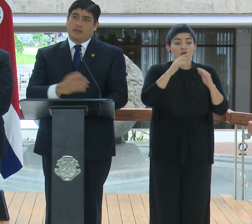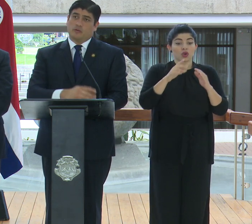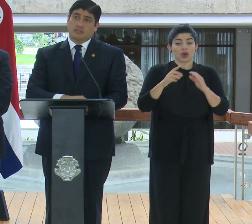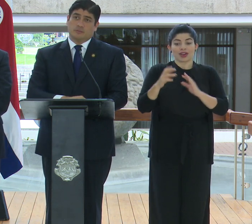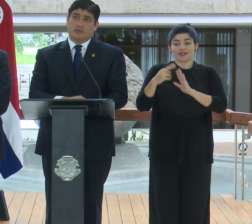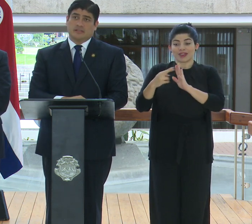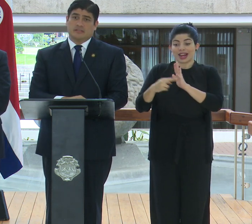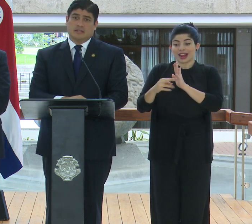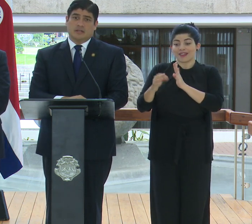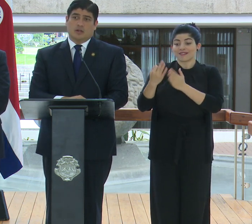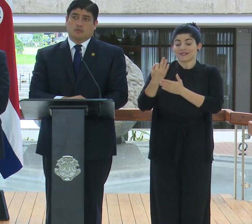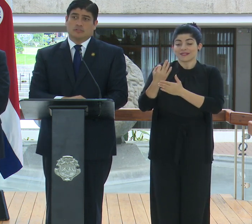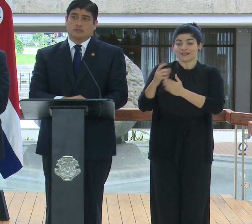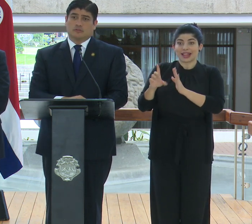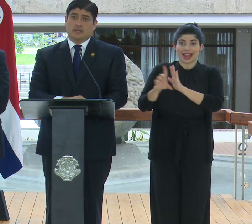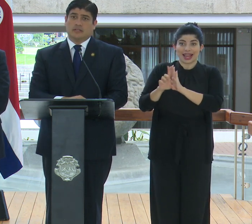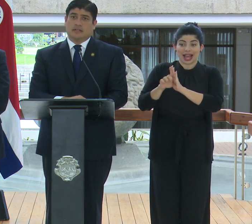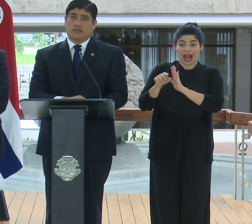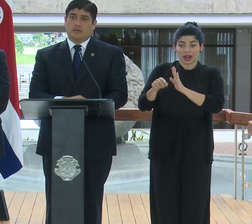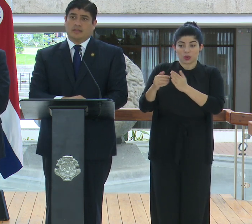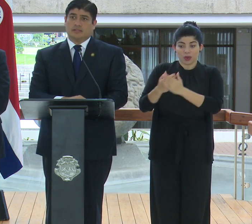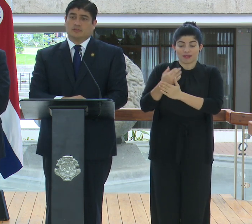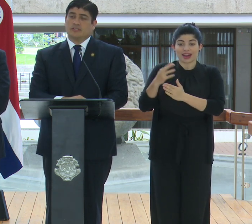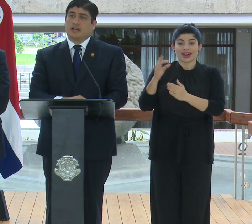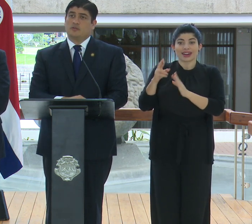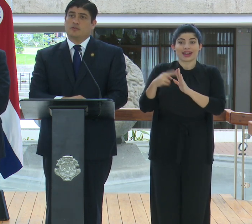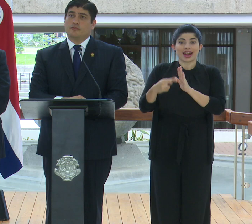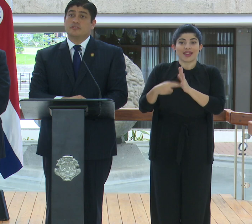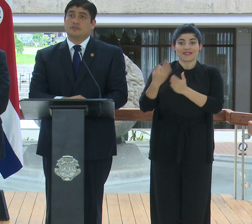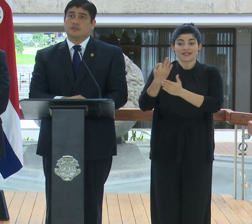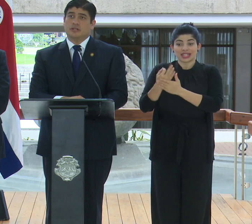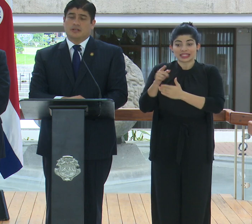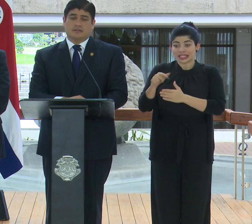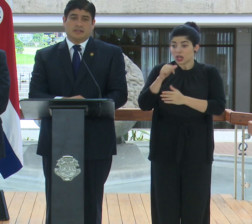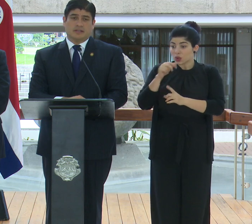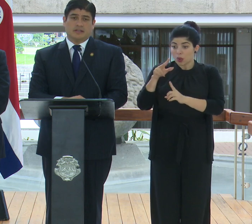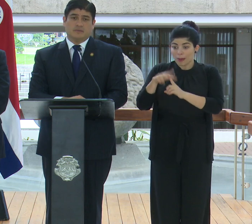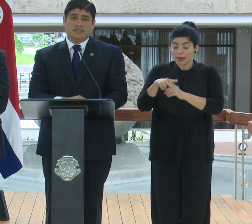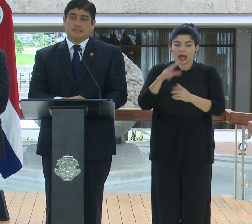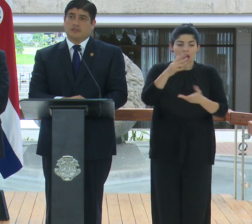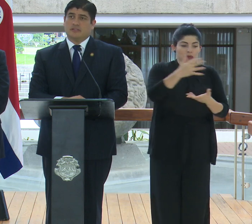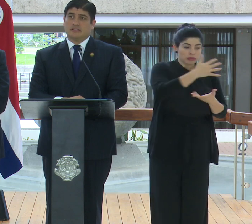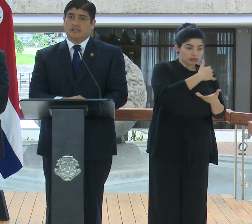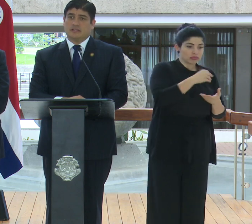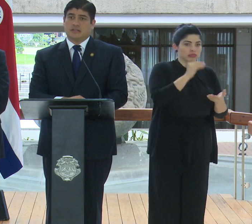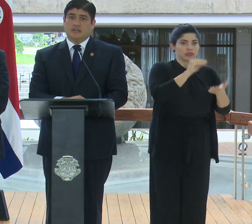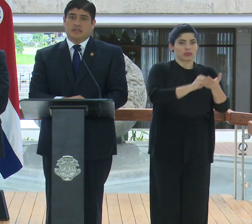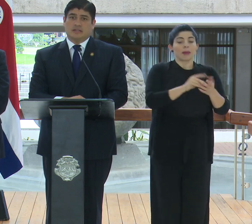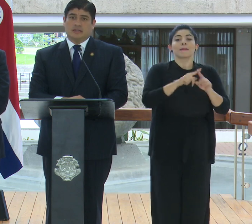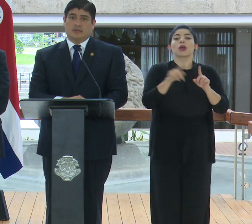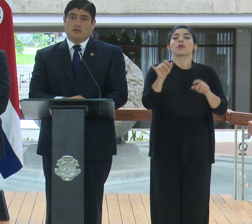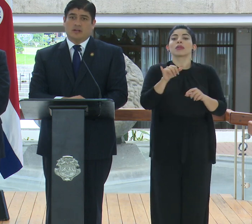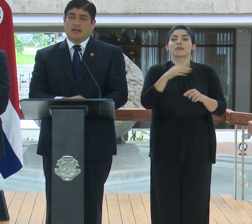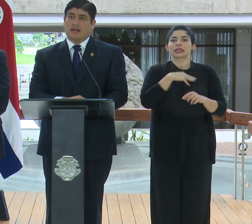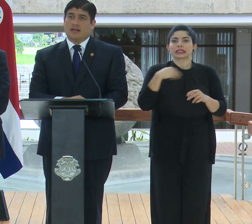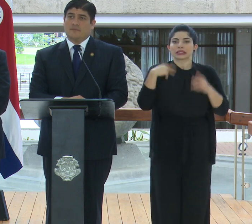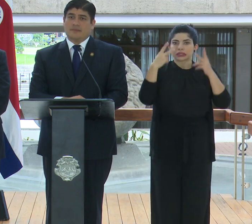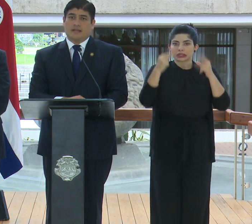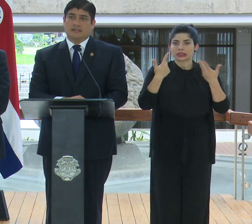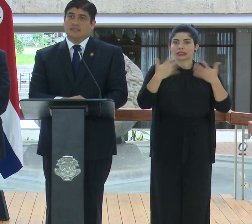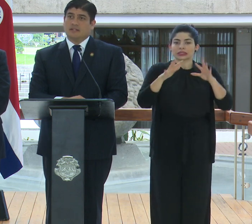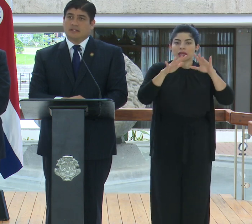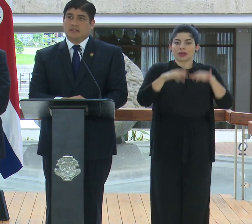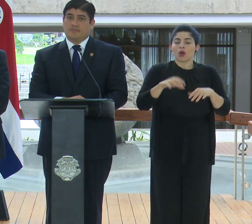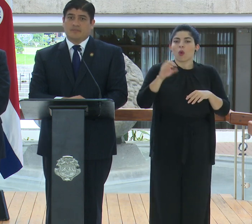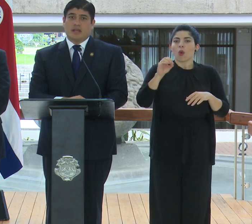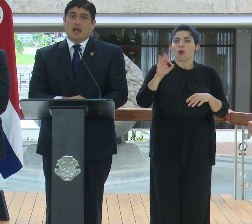por la propia jurisprudencia constitucional, y creo de eso ya hay un oficio del Ministerio de Hacienda con la Caja